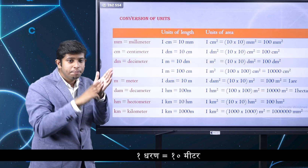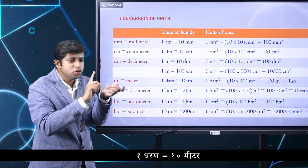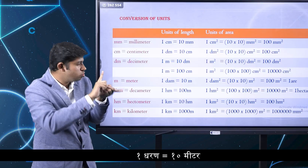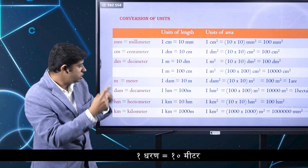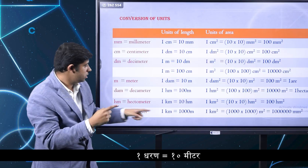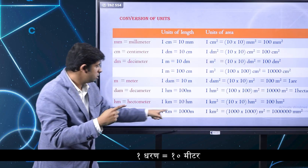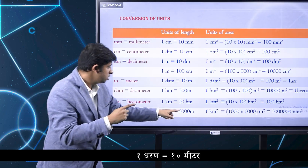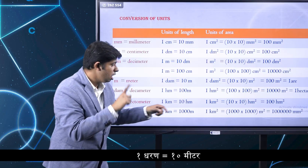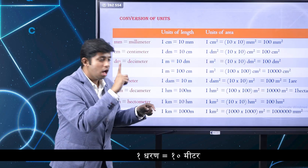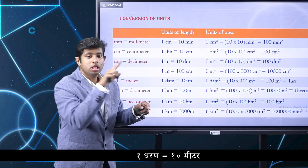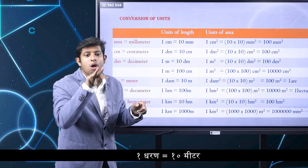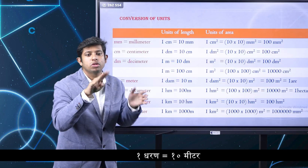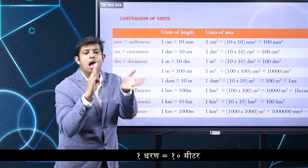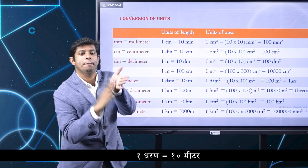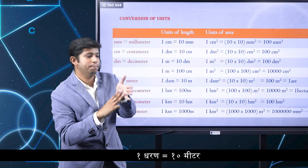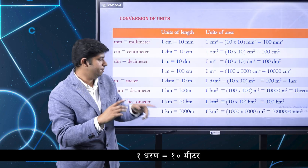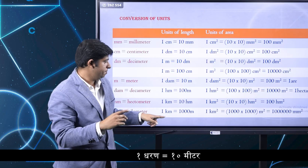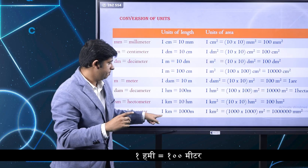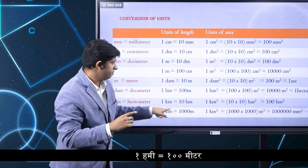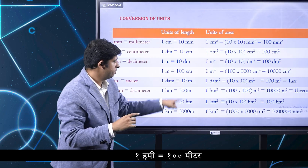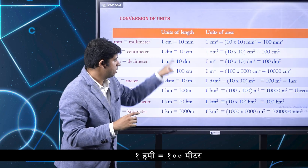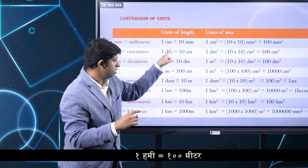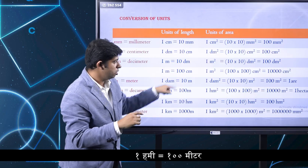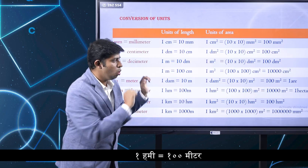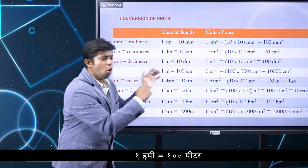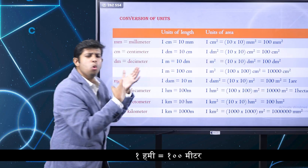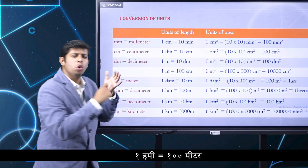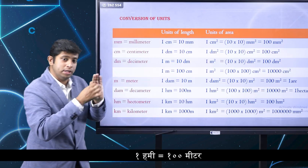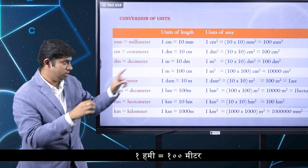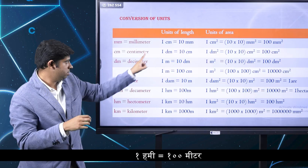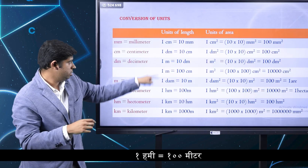1 धर्ण 10 मीटर, 1 हमी 100 मीटर।